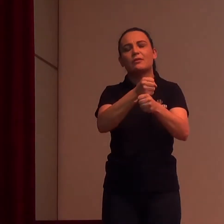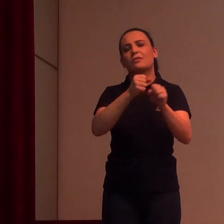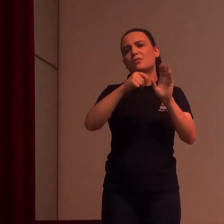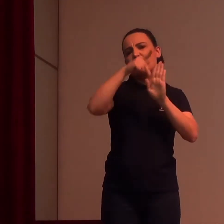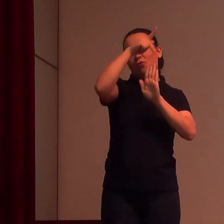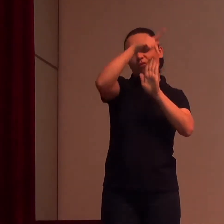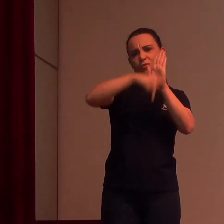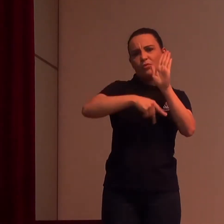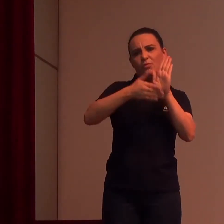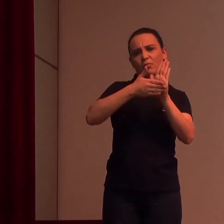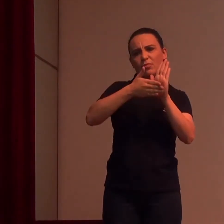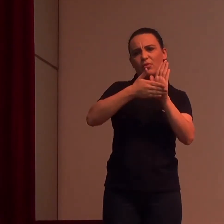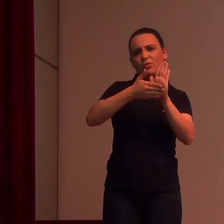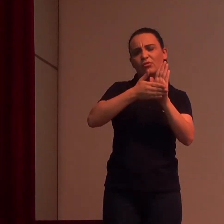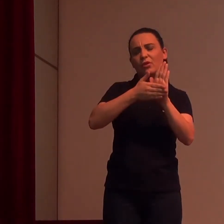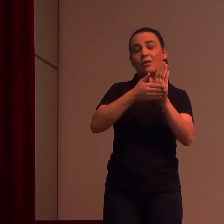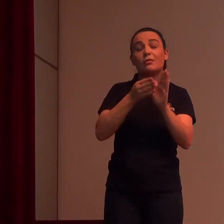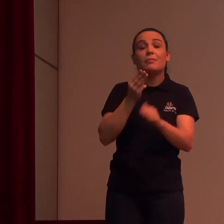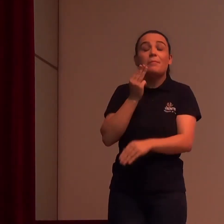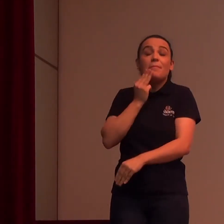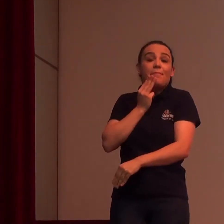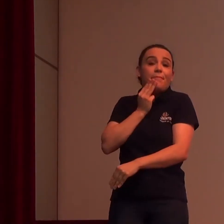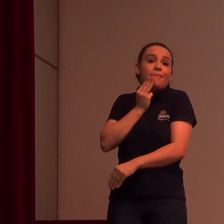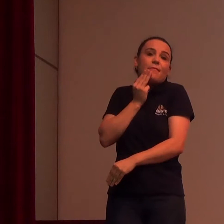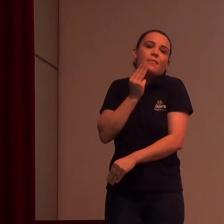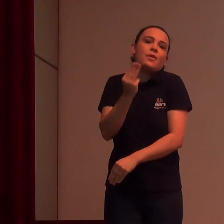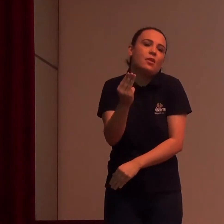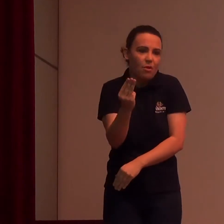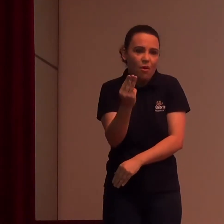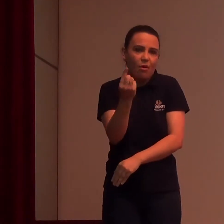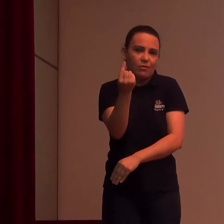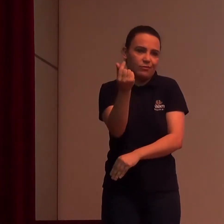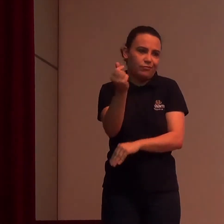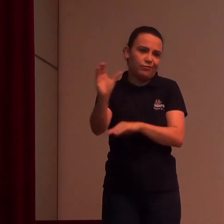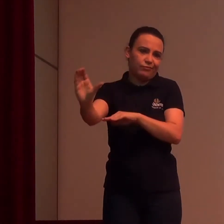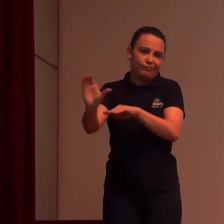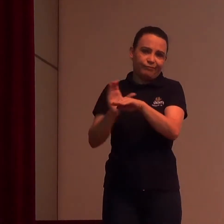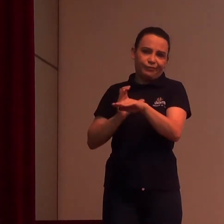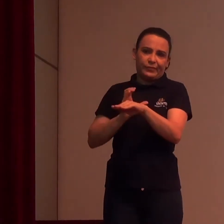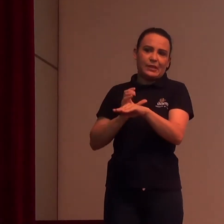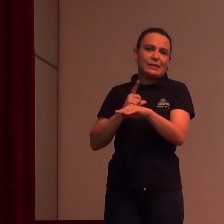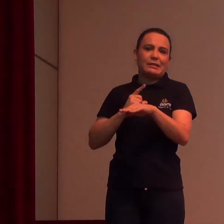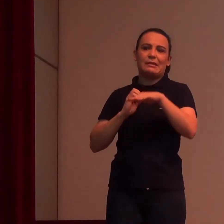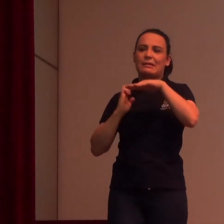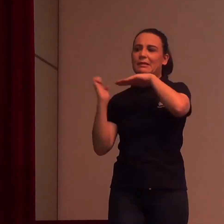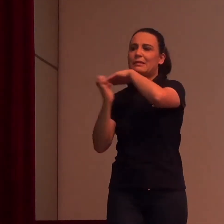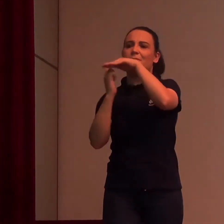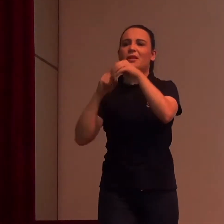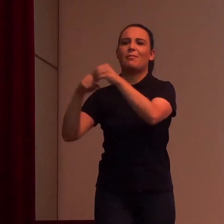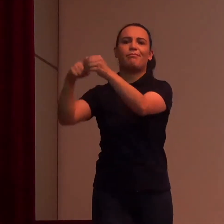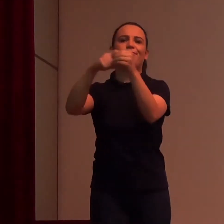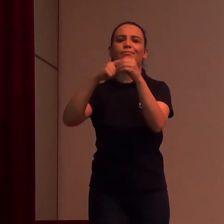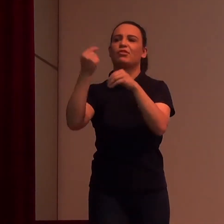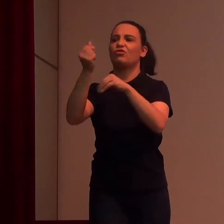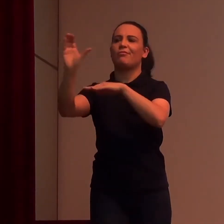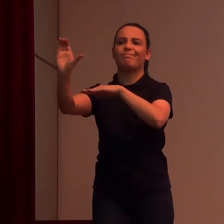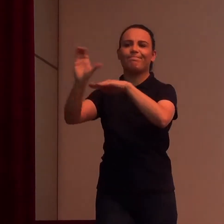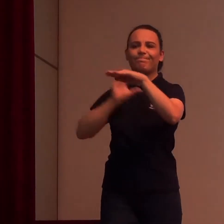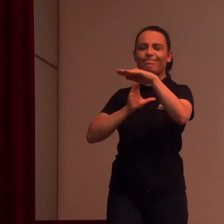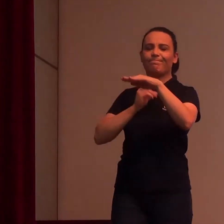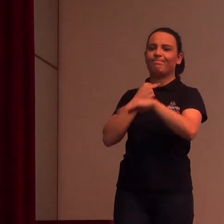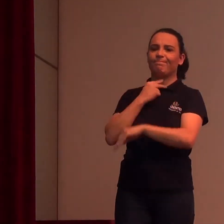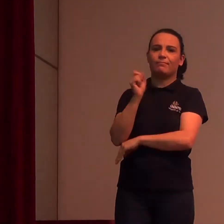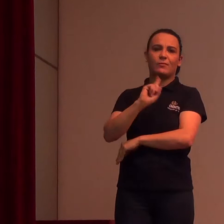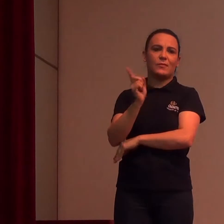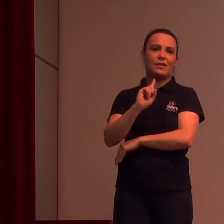projeto de não sei quantos milhões. E a gente sabe que a gente não vai conseguir captar junto às empresas. E quando você não consegue captar até 40%,